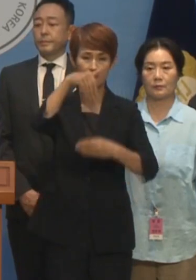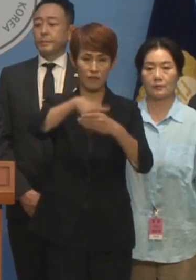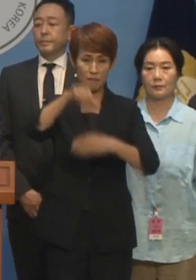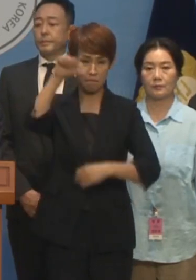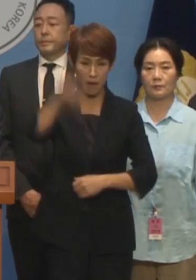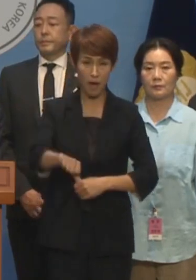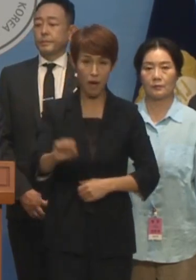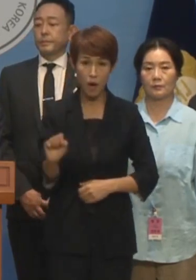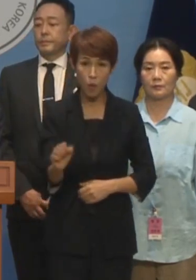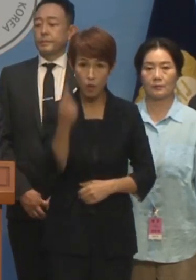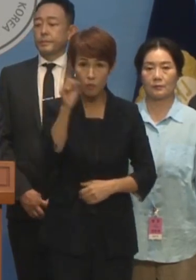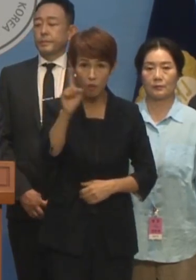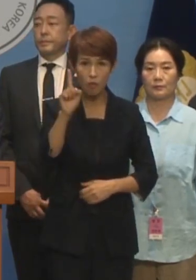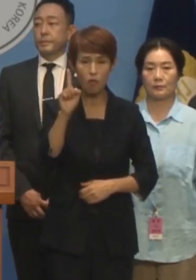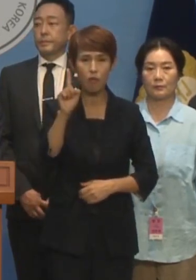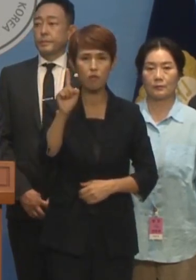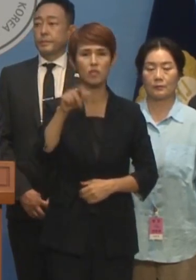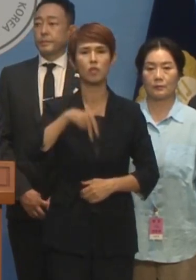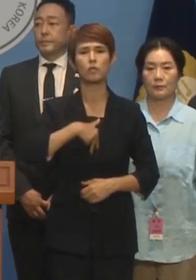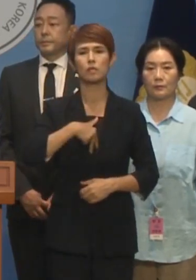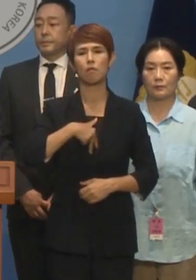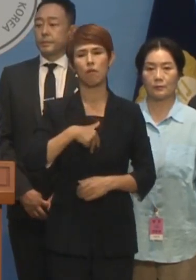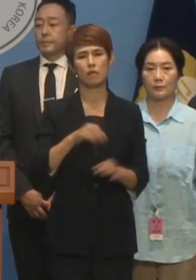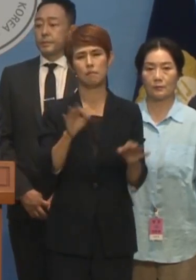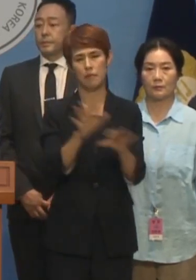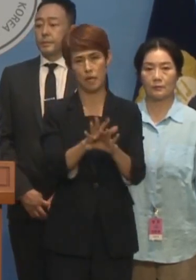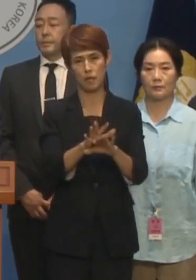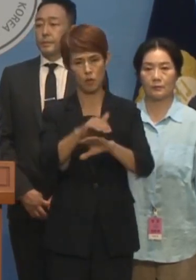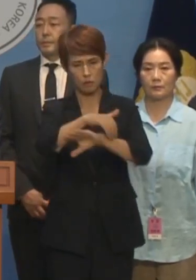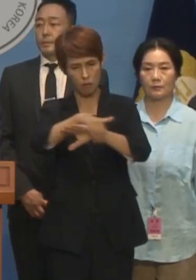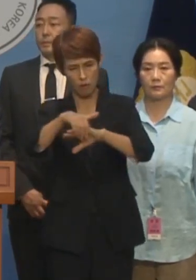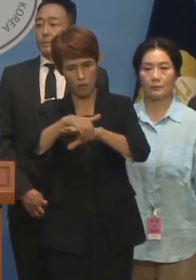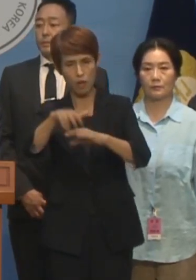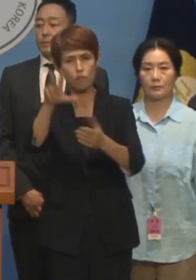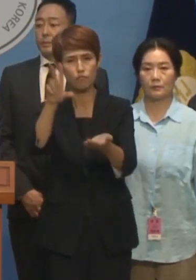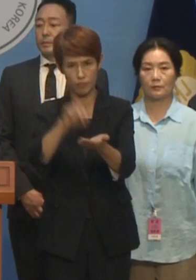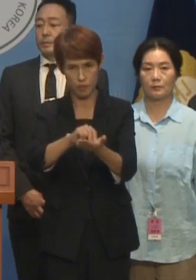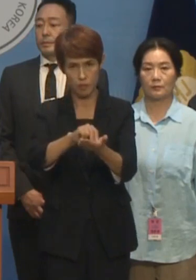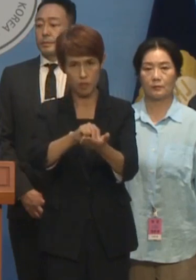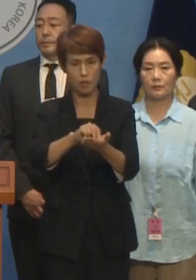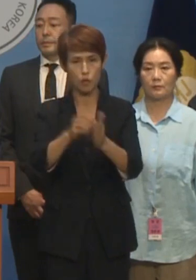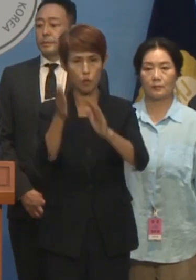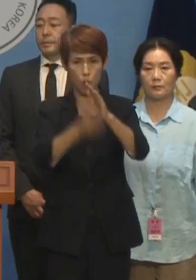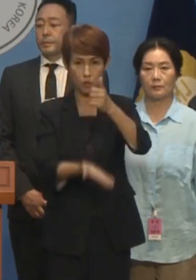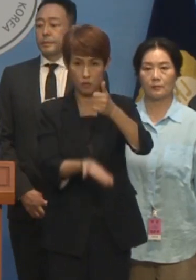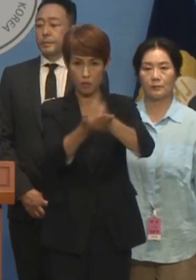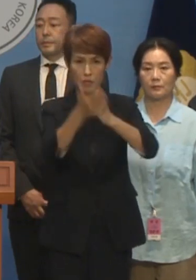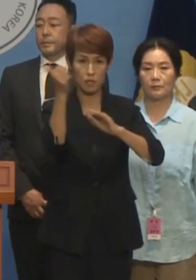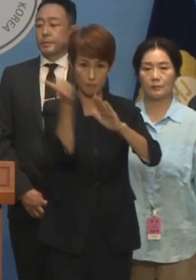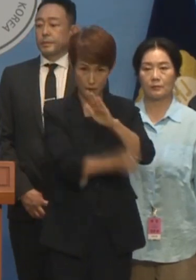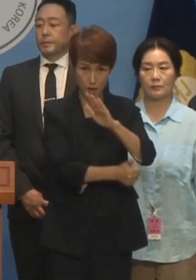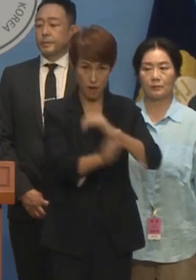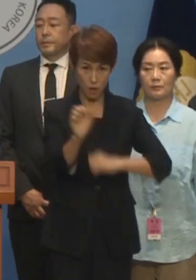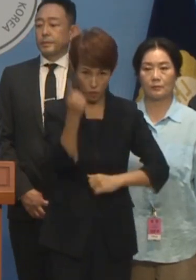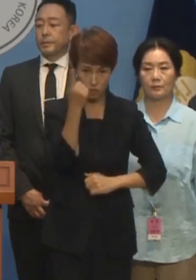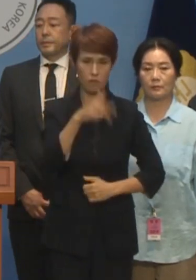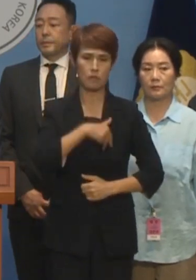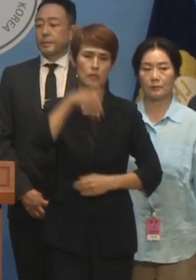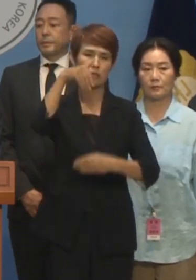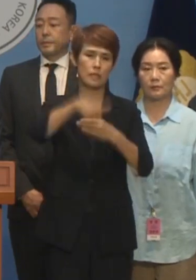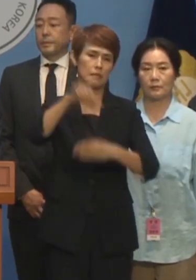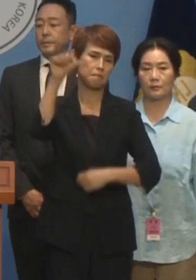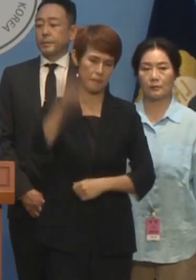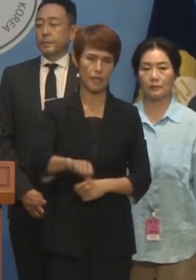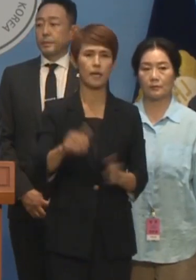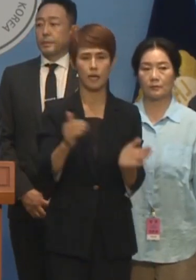원인은 정체성의 상실과 전략의 부재, 그리고 공천의 실패에 있습니다. 이는 단